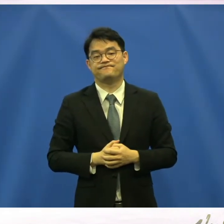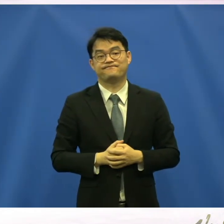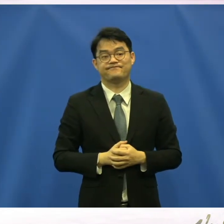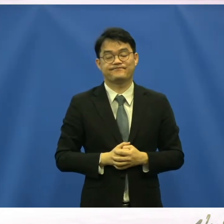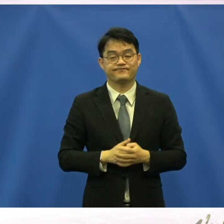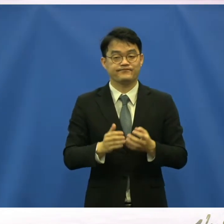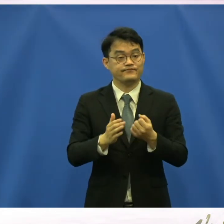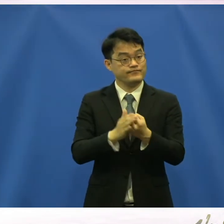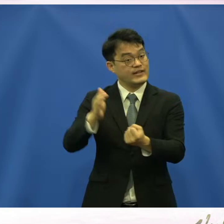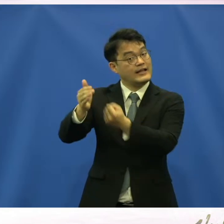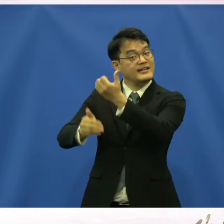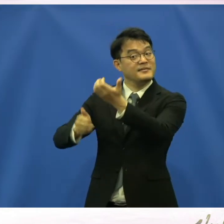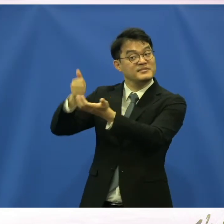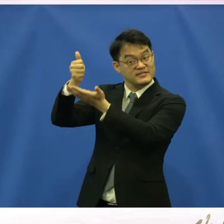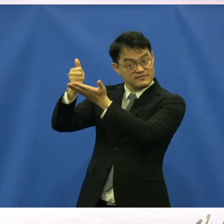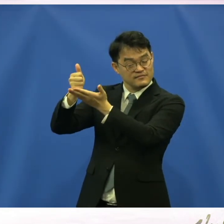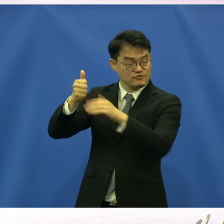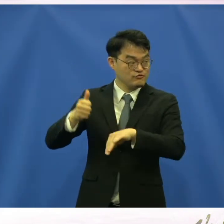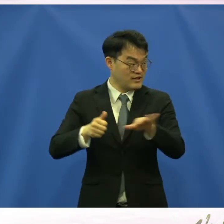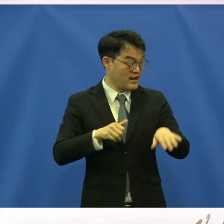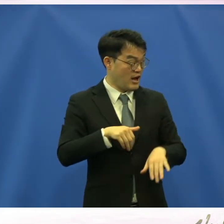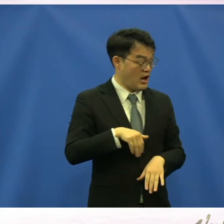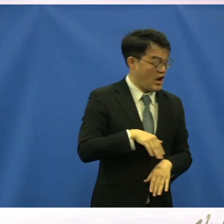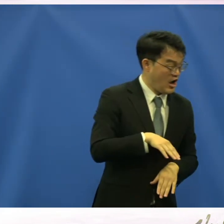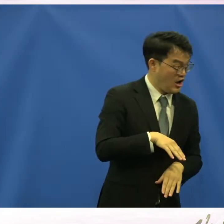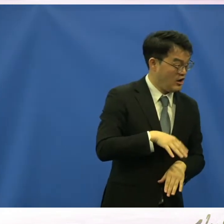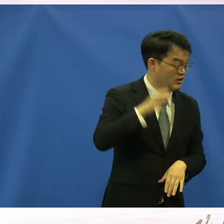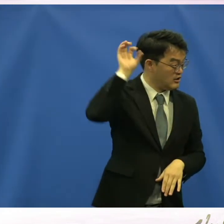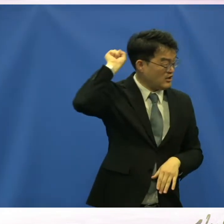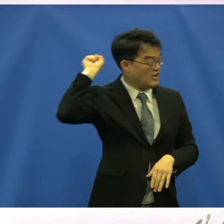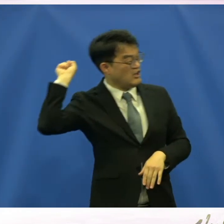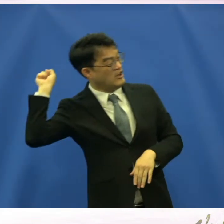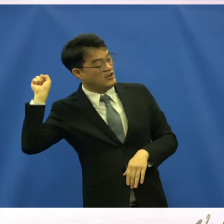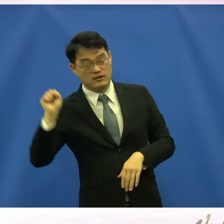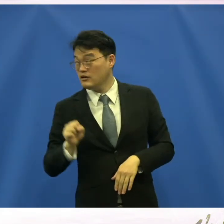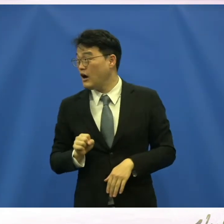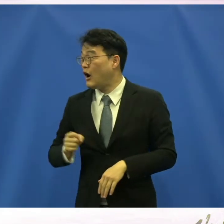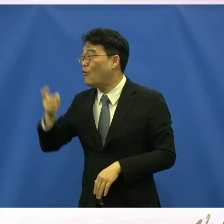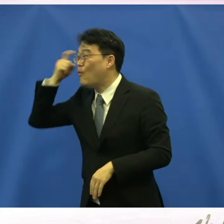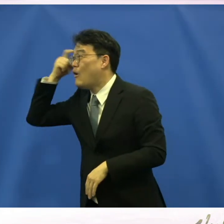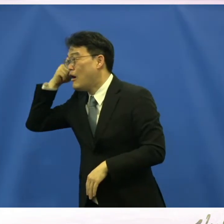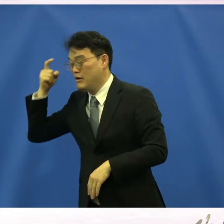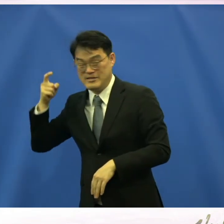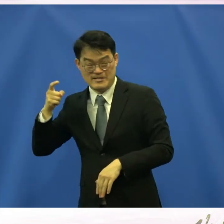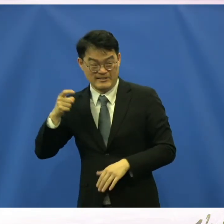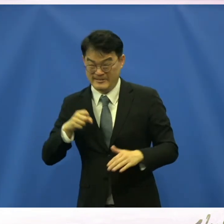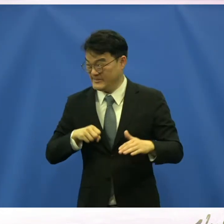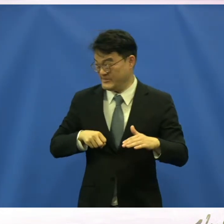그래서 하나님이 우리가 가고자 하는 길을 막으실 때가 많아요. 막는 게 은혜예요.